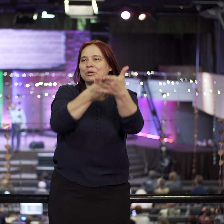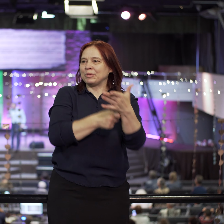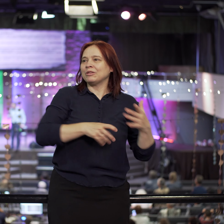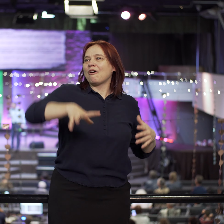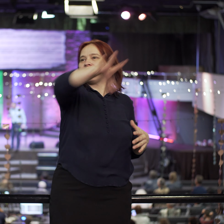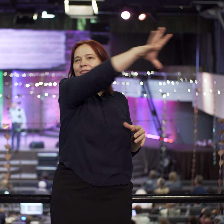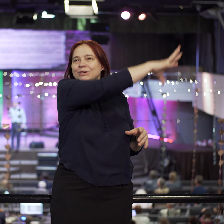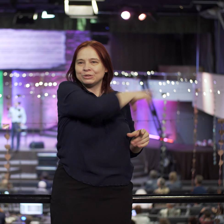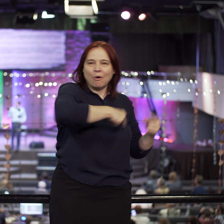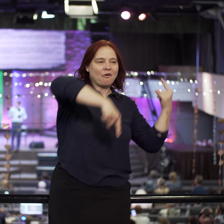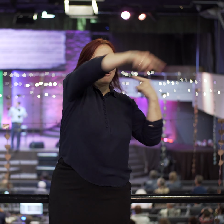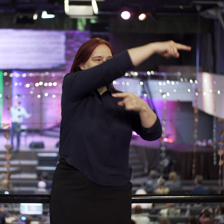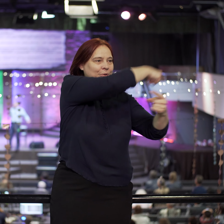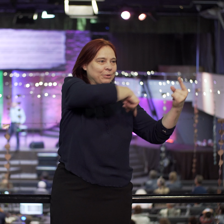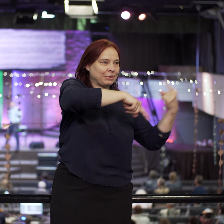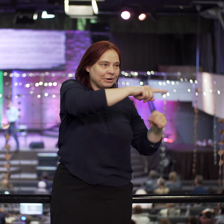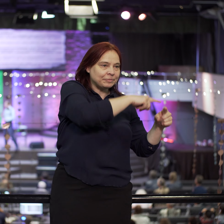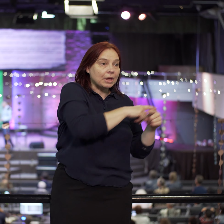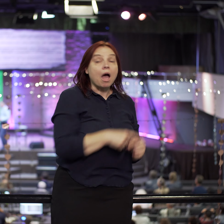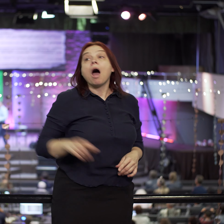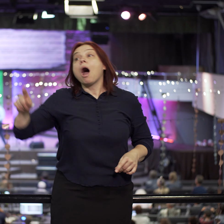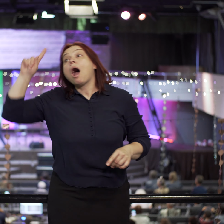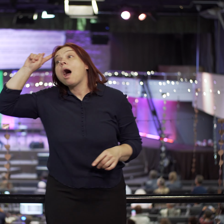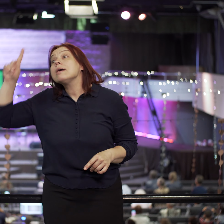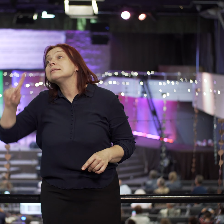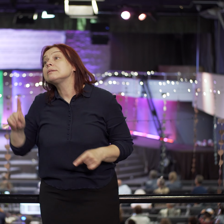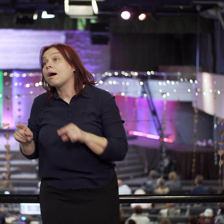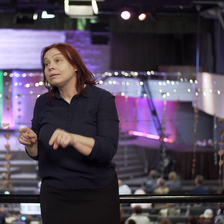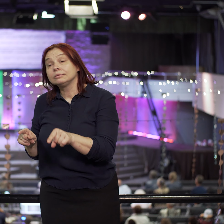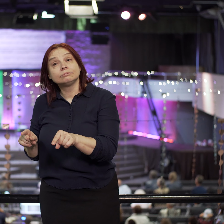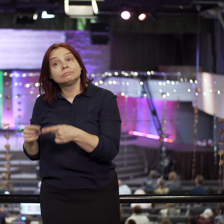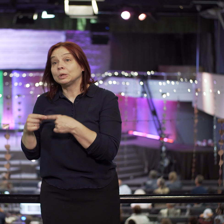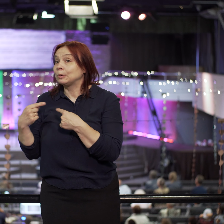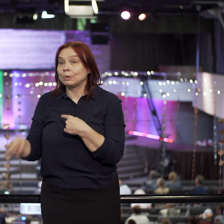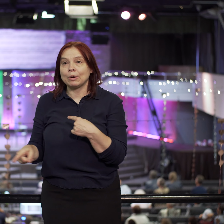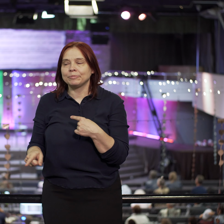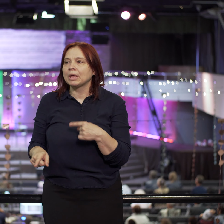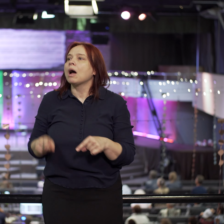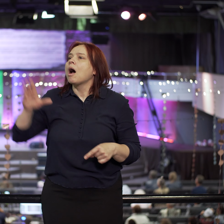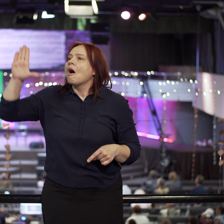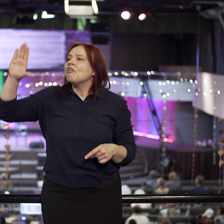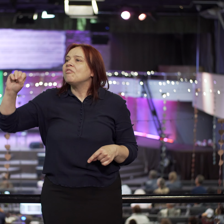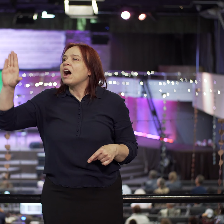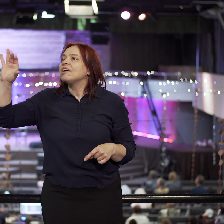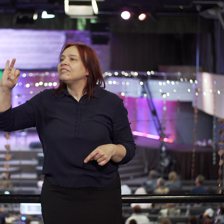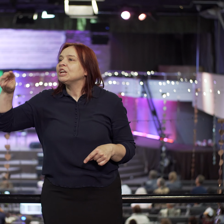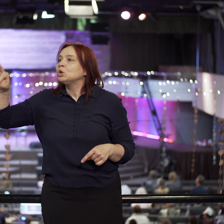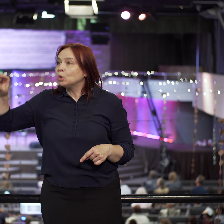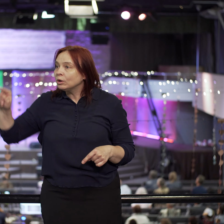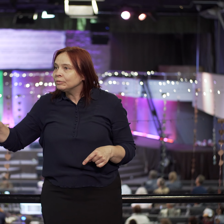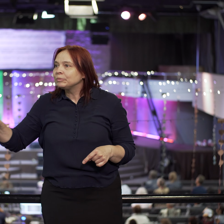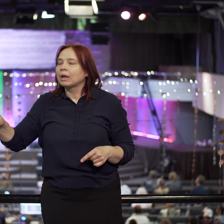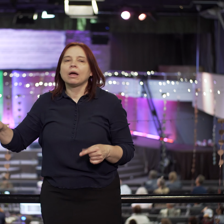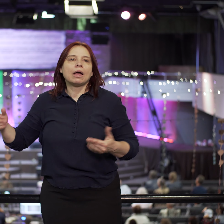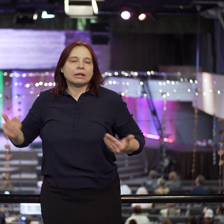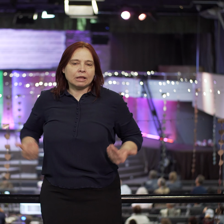все в округе. Когда Израиль жил в Вавилоне, Вавилон находится среди нескольких рек, таких